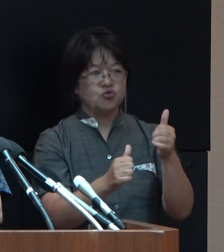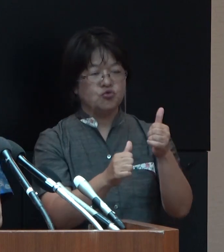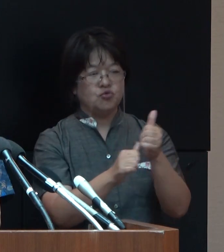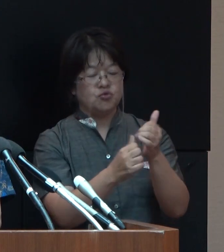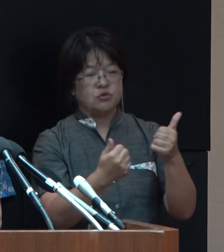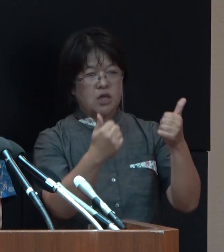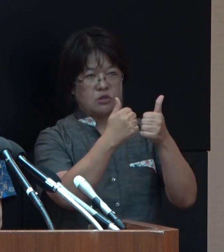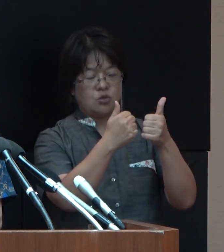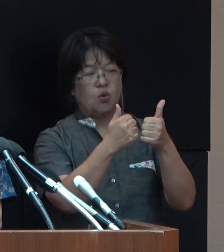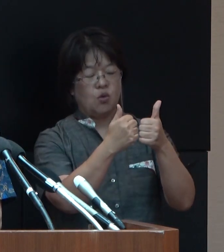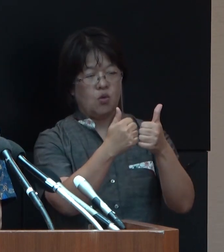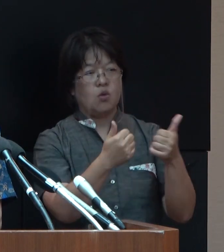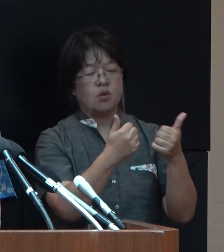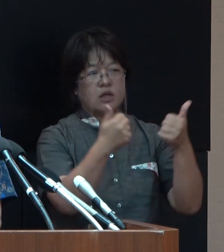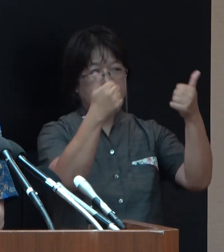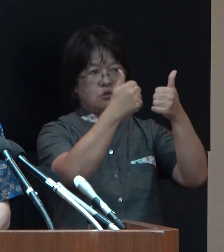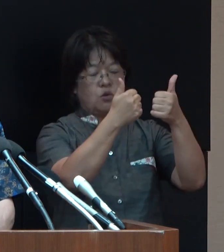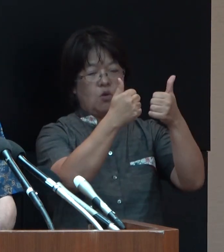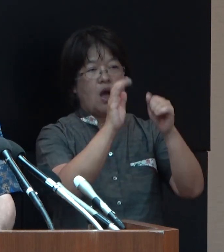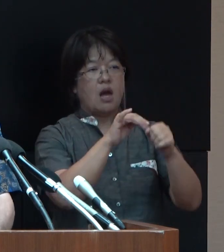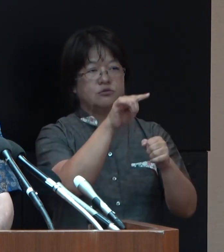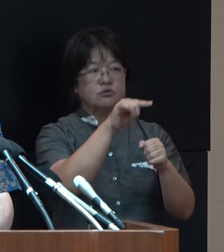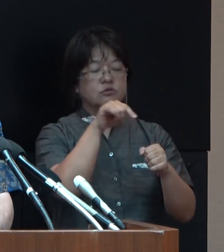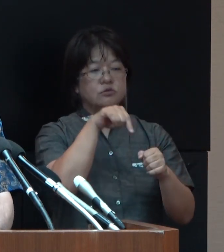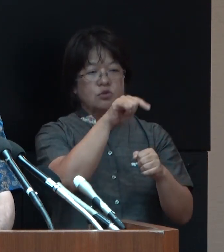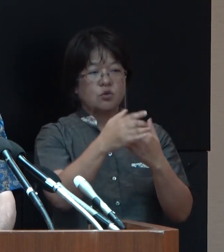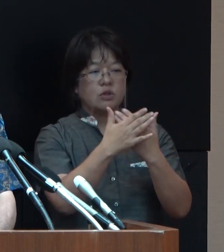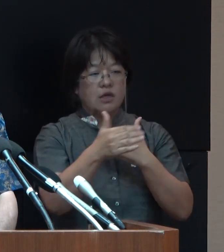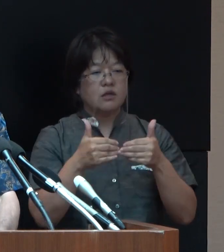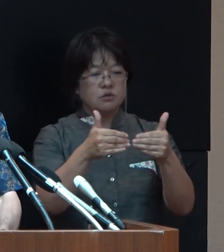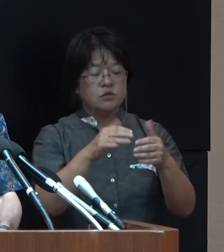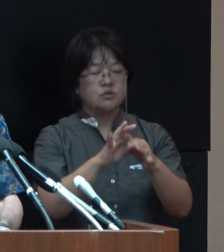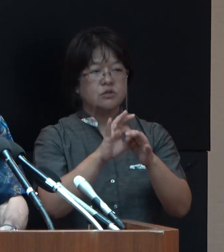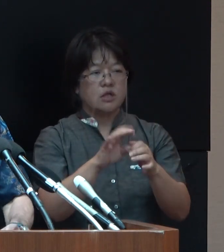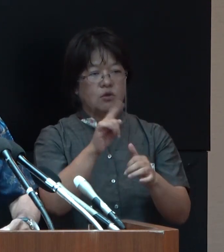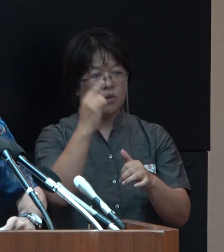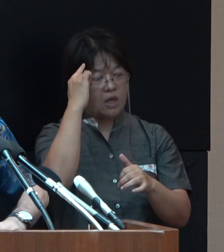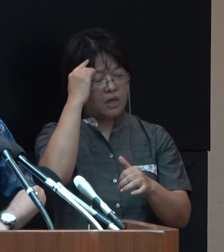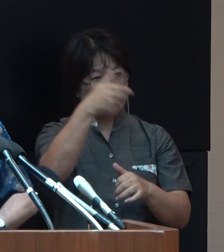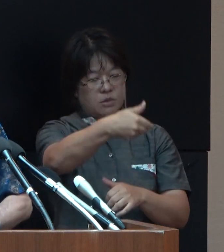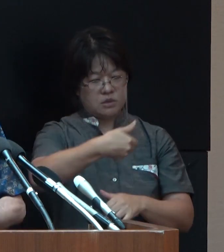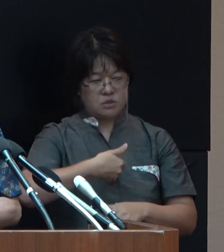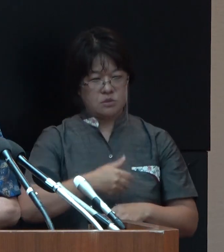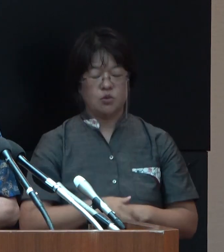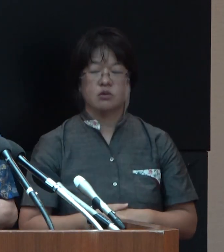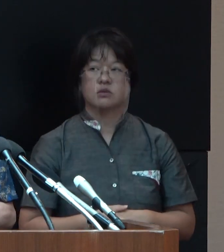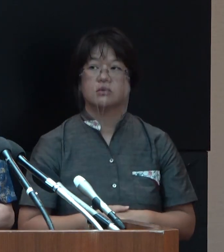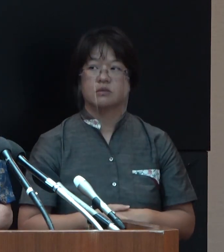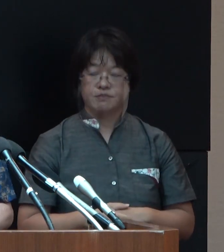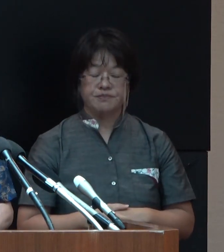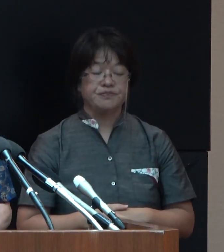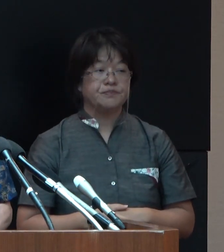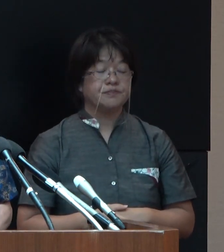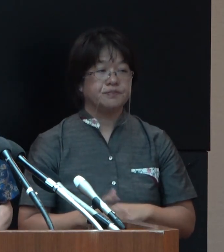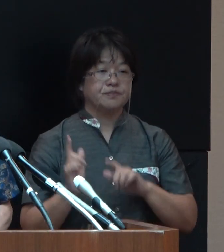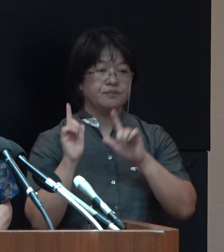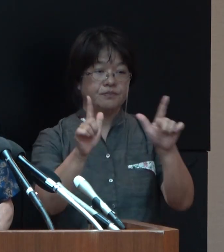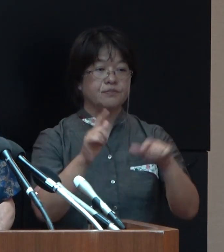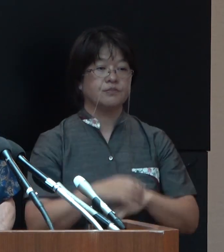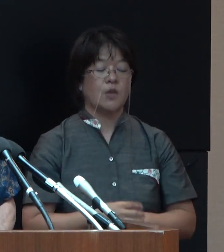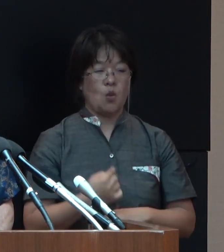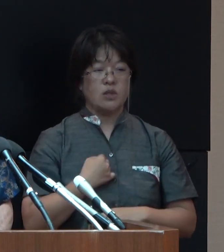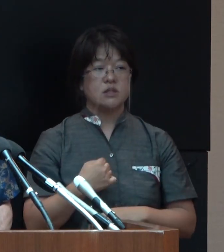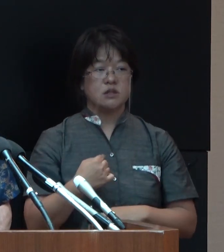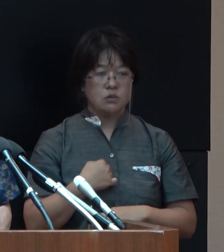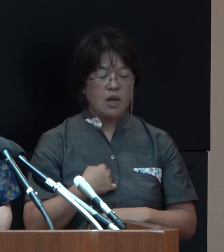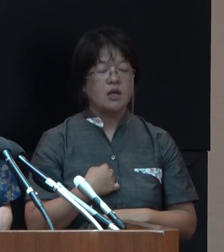ういう高校野球とか、大会の考え方についてはどう考えますか。 私は気